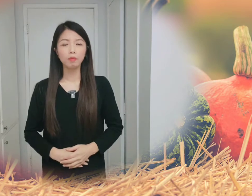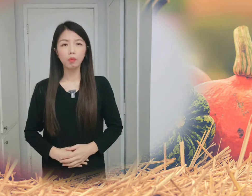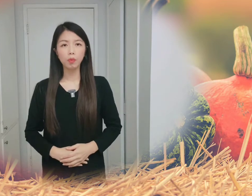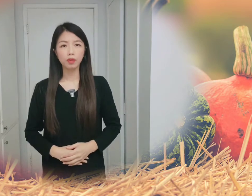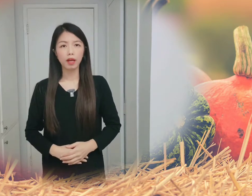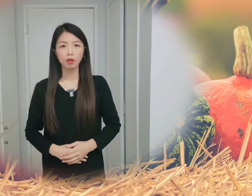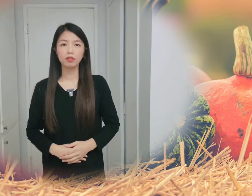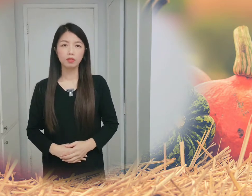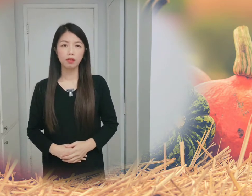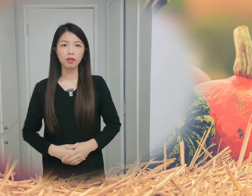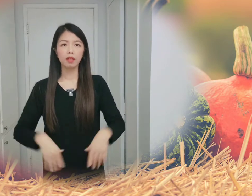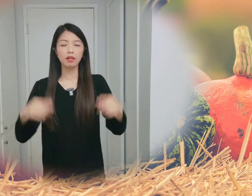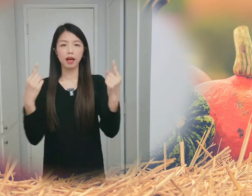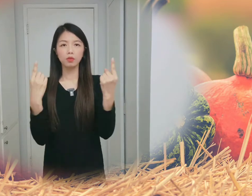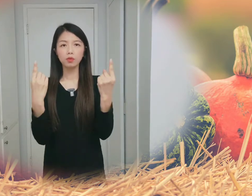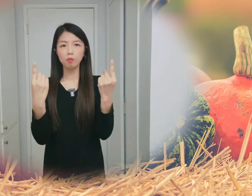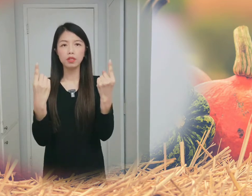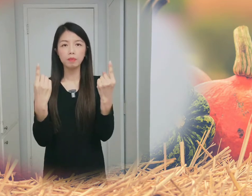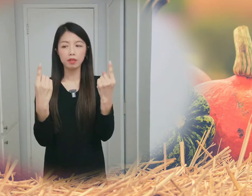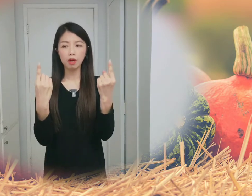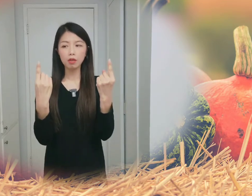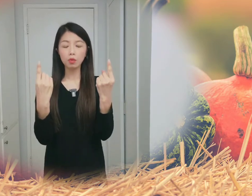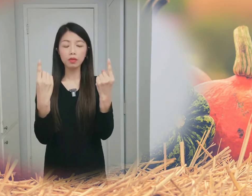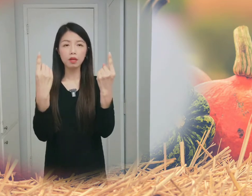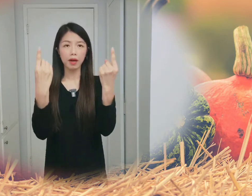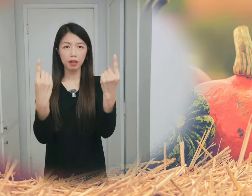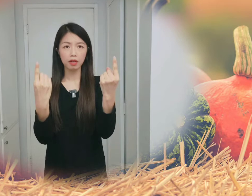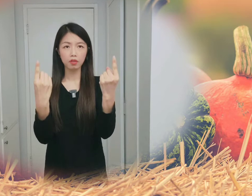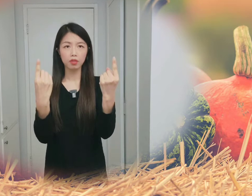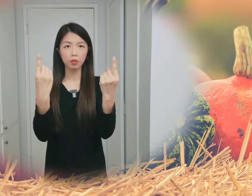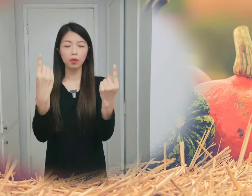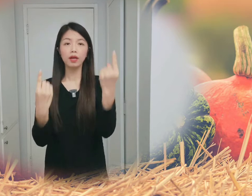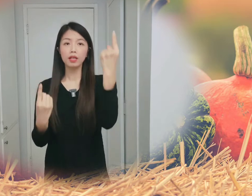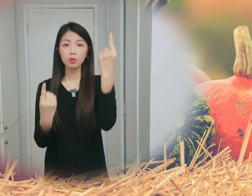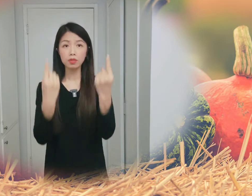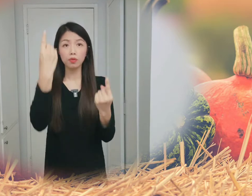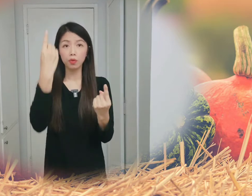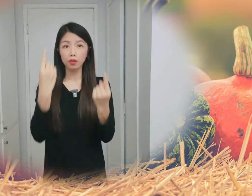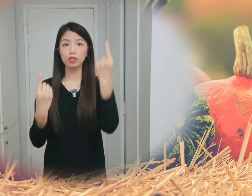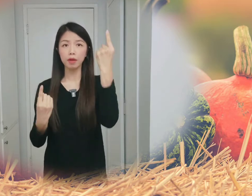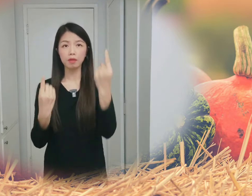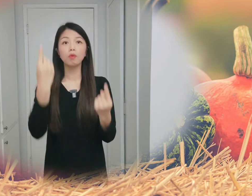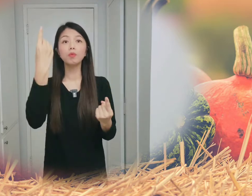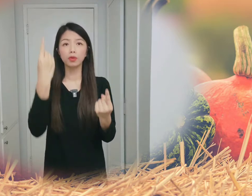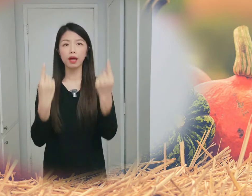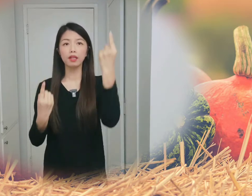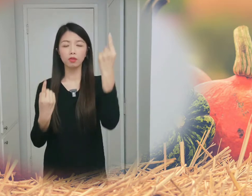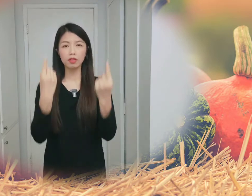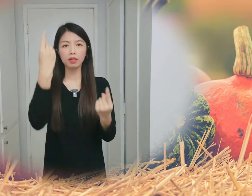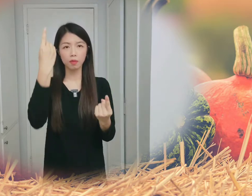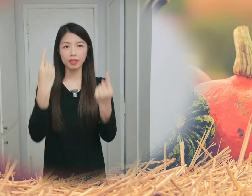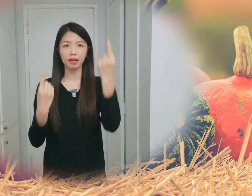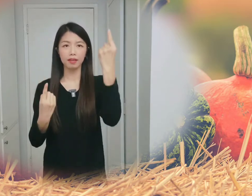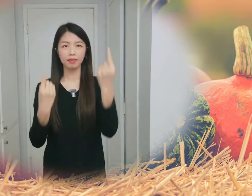보석보다, 뭐뭐보다 이런 뜻의 수어는 양손 검지를 펴서 손등이 밖을 향하게 해주시고 한 손씩 위로 올려주시면 뭐뭐보다